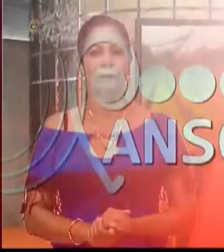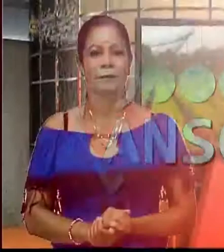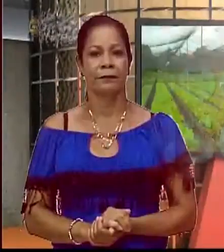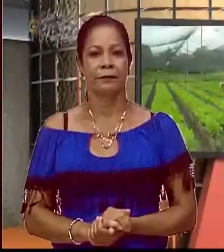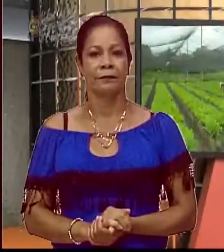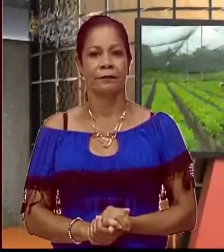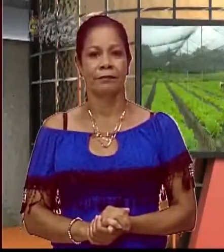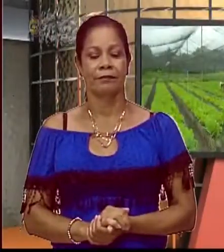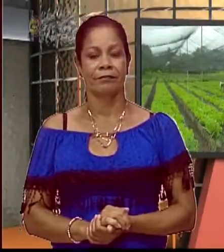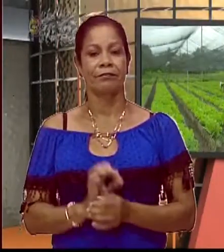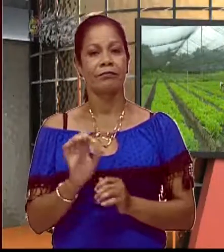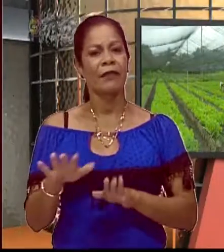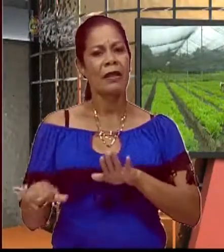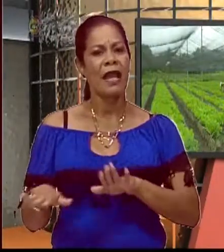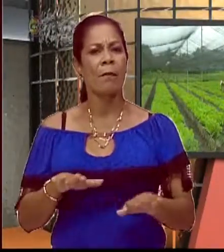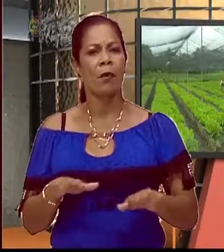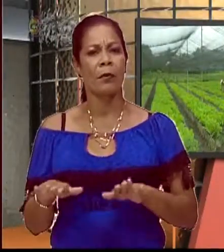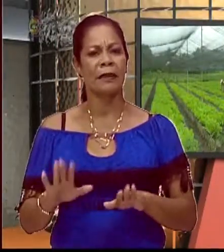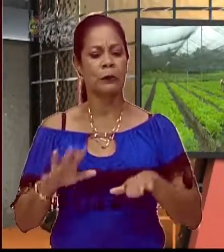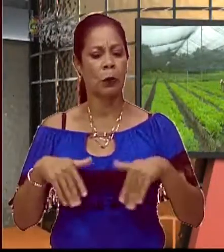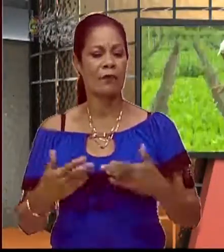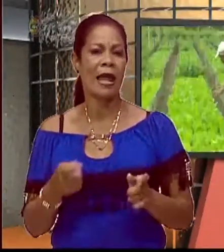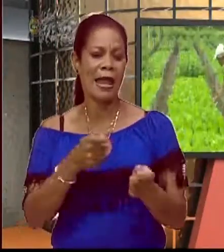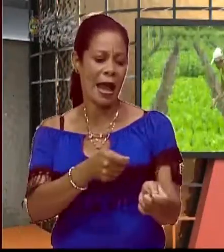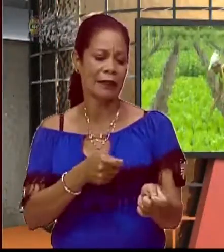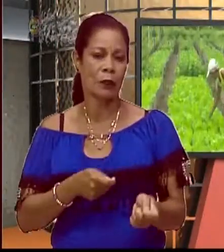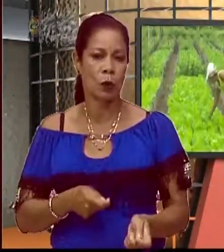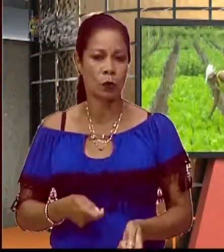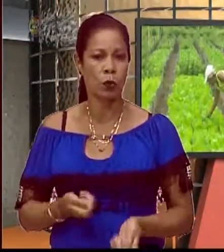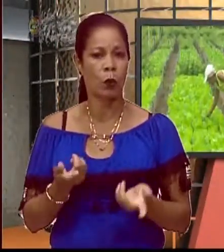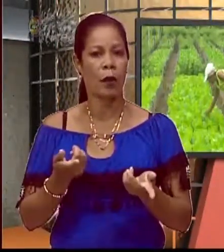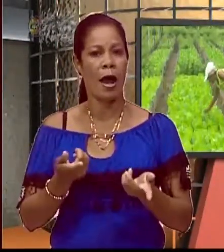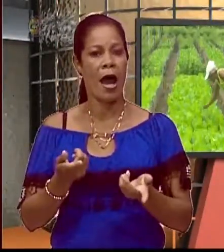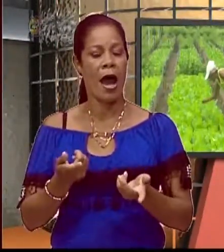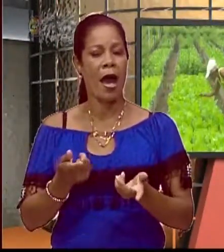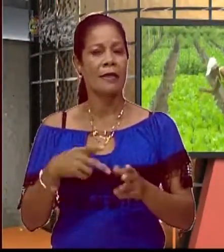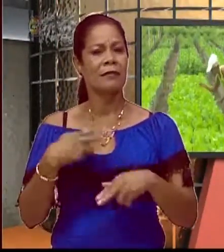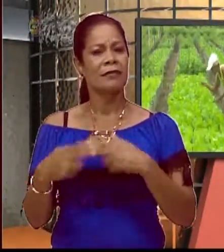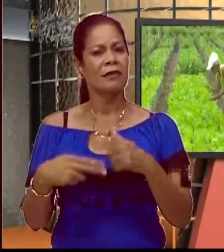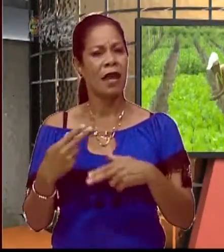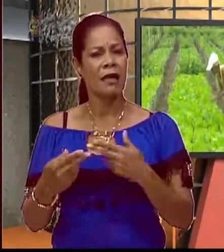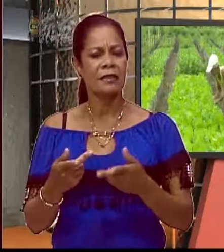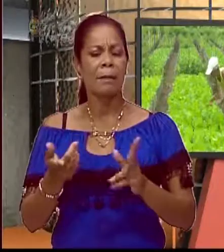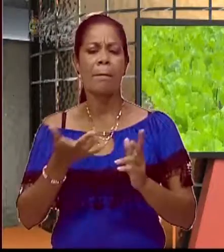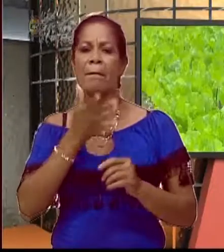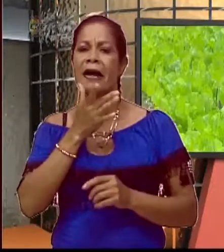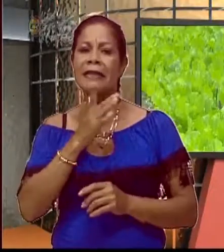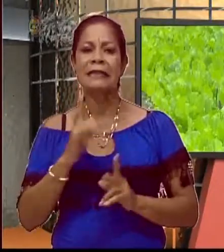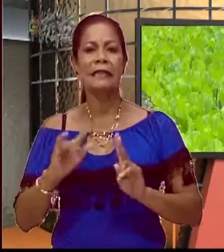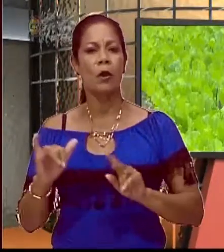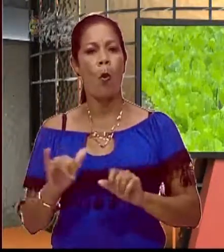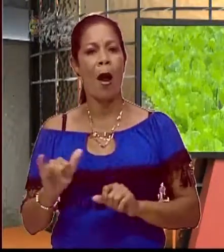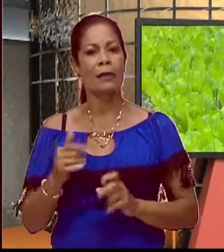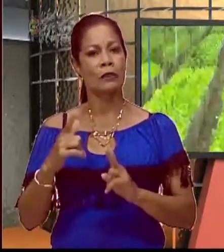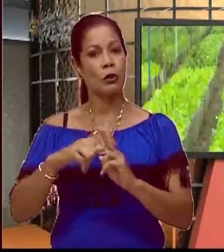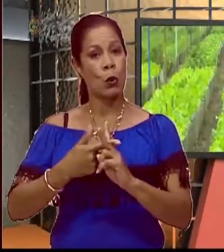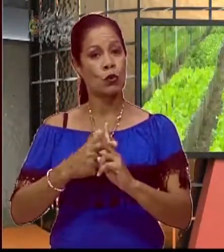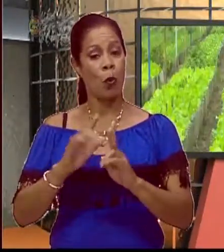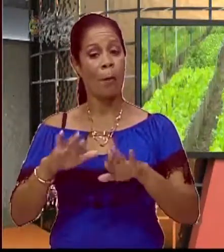El movimiento de la agricultura urbana se convierte como una solución efectiva para incrementar la disponibilidad